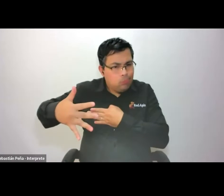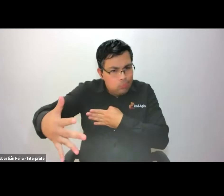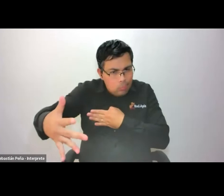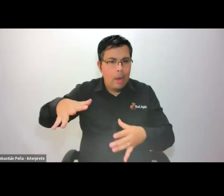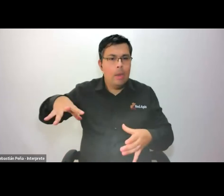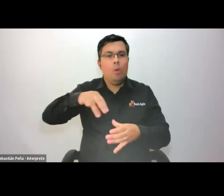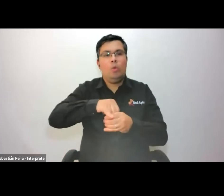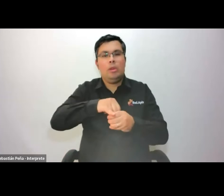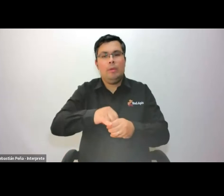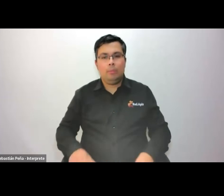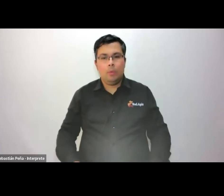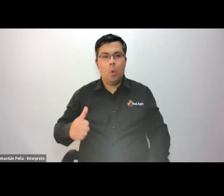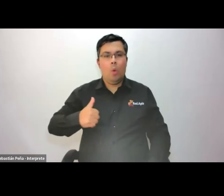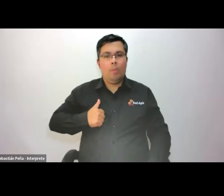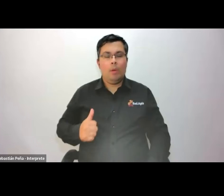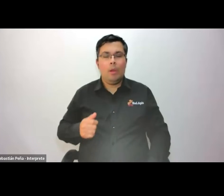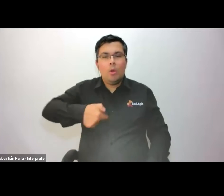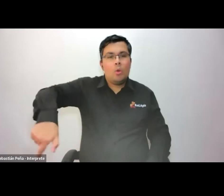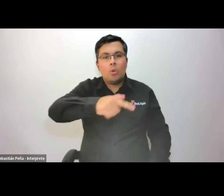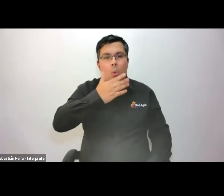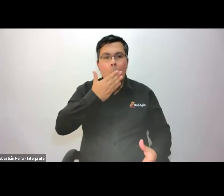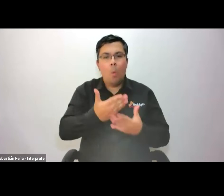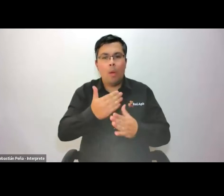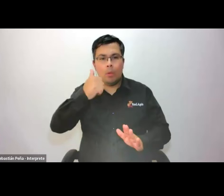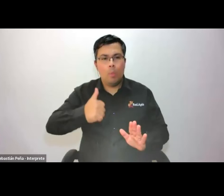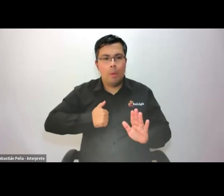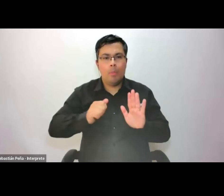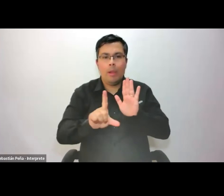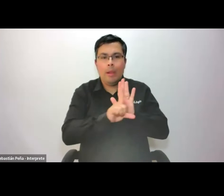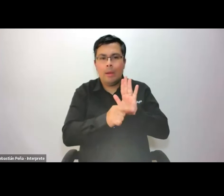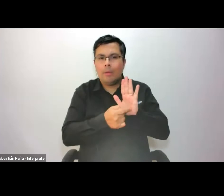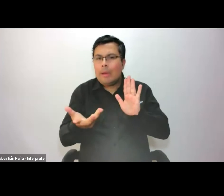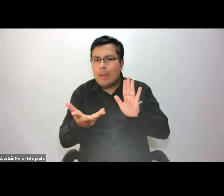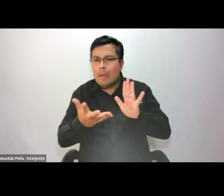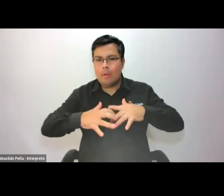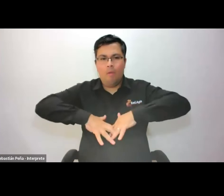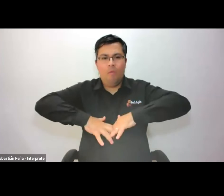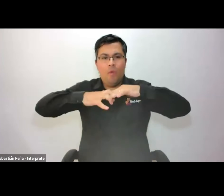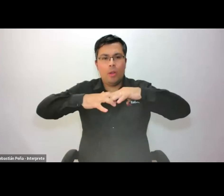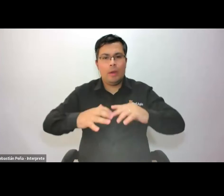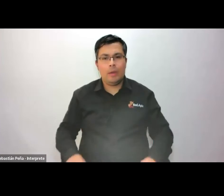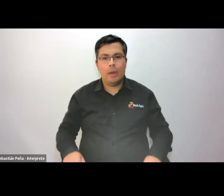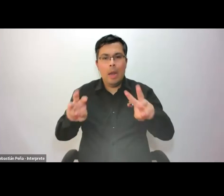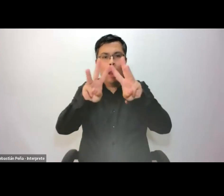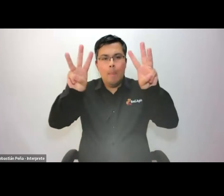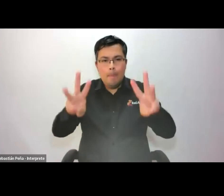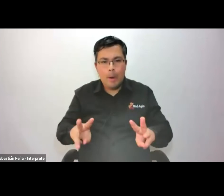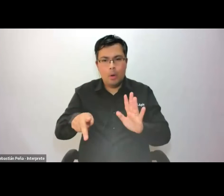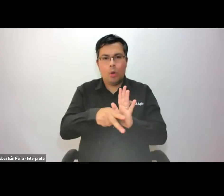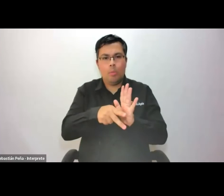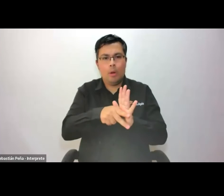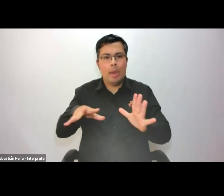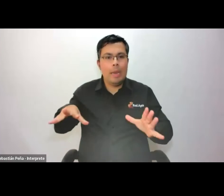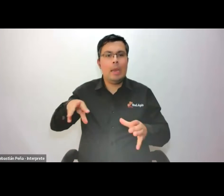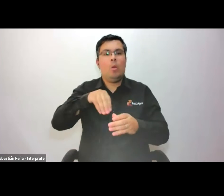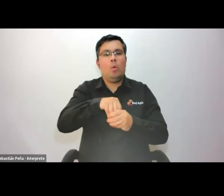la implementación educativa de la ley, lo que estamos haciendo es fortalecer el marco normativo vigente inclusivo, que es